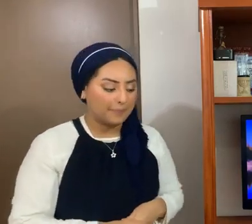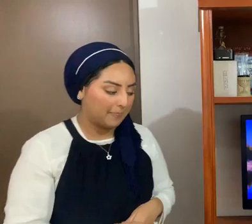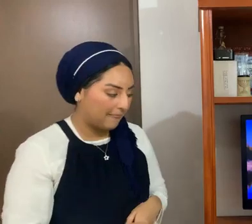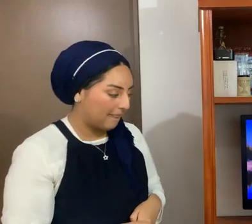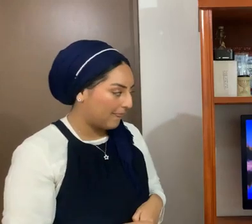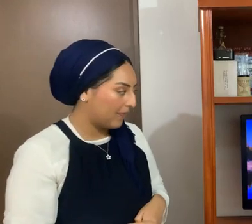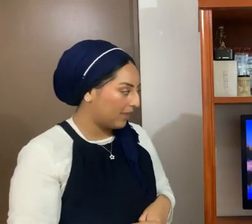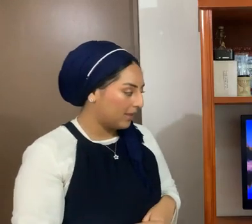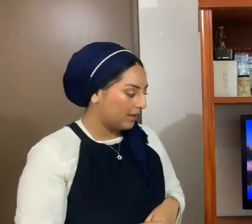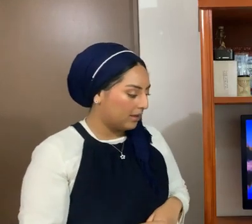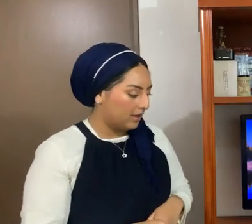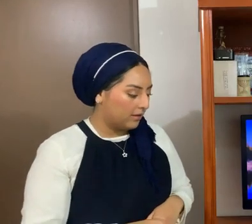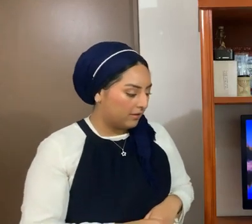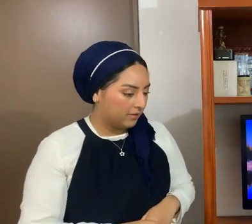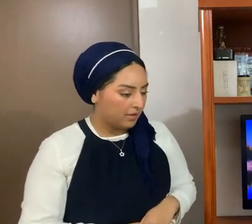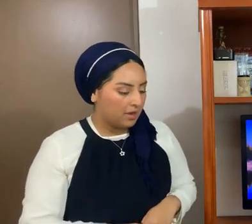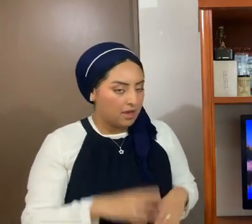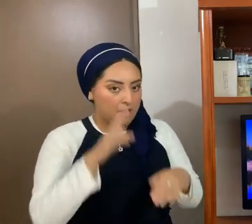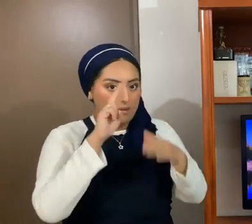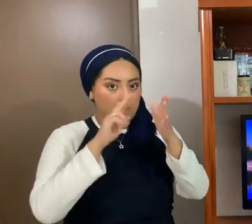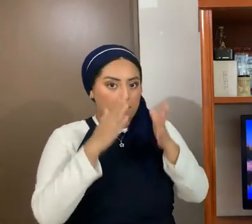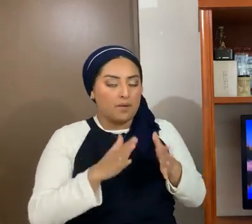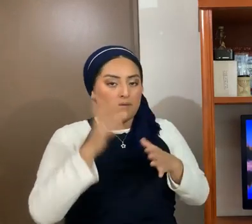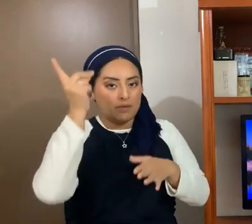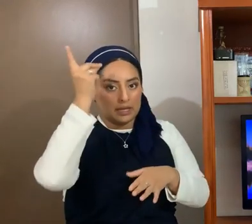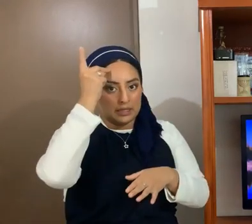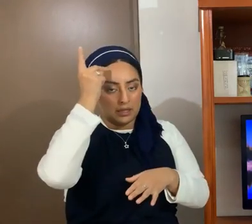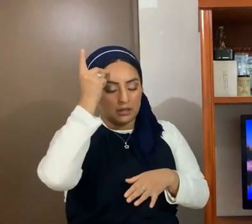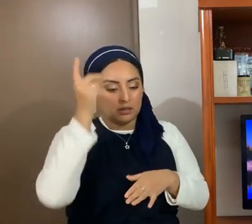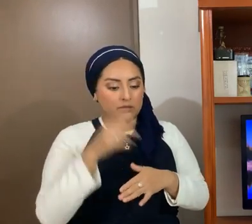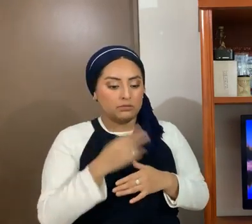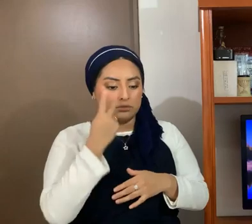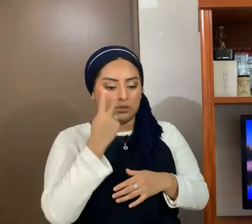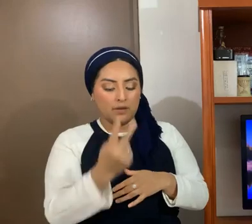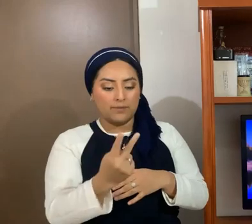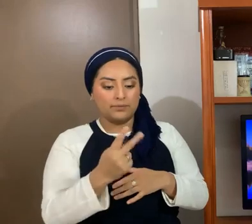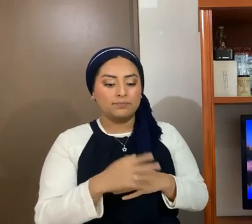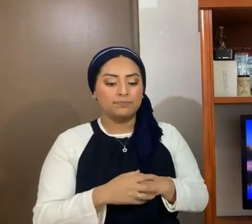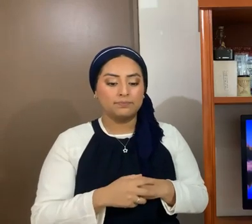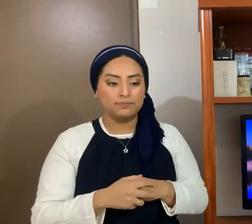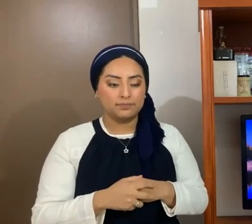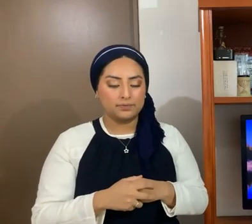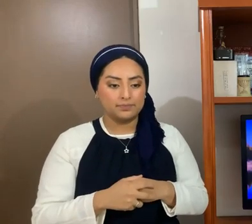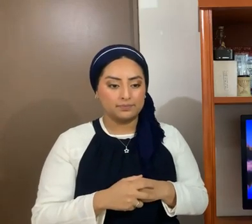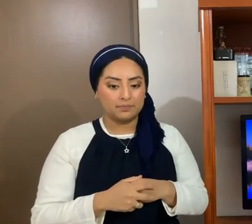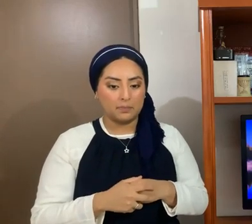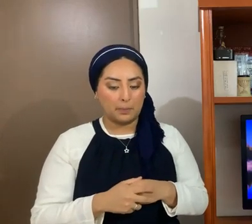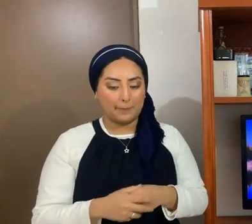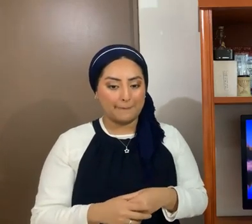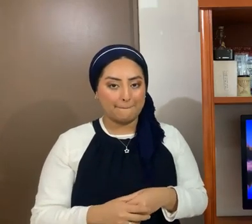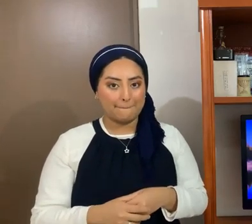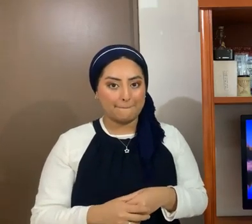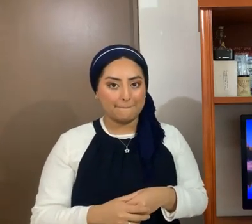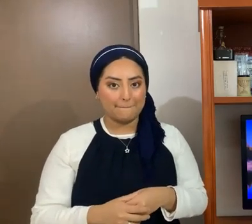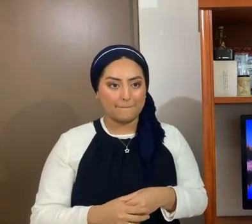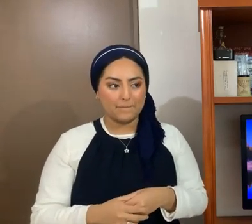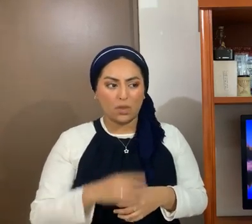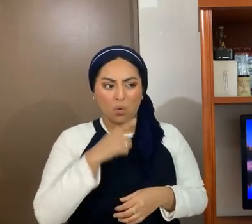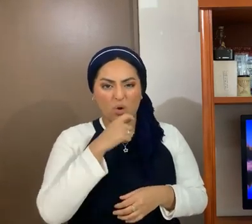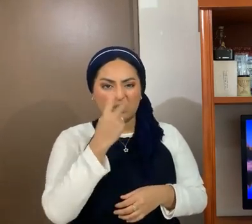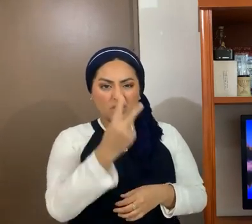¿A quién vio el profeta Daniel? Apocalipsis 1, verso 15. ¿A quién